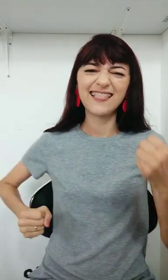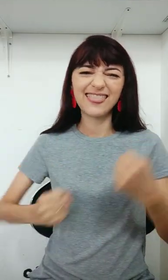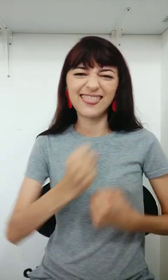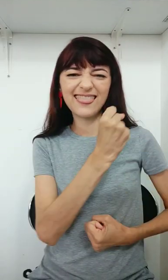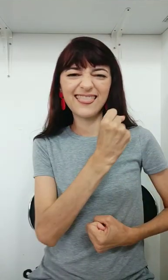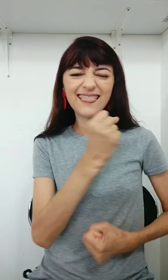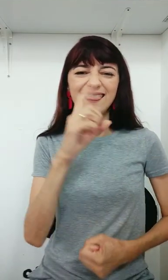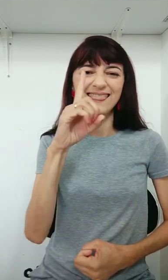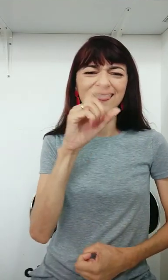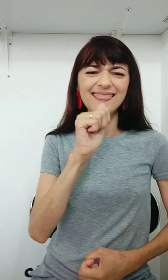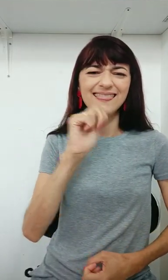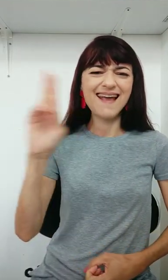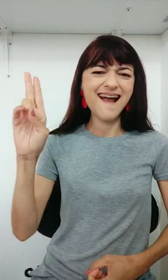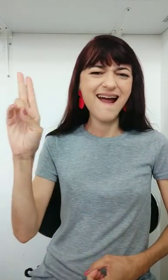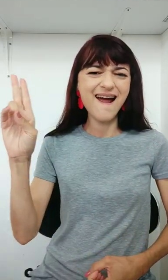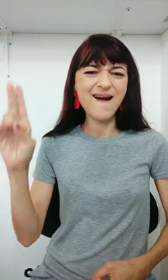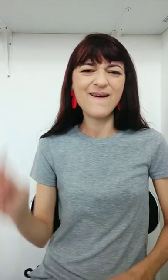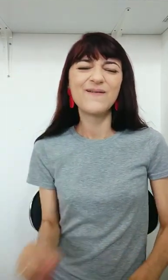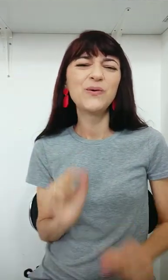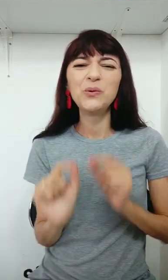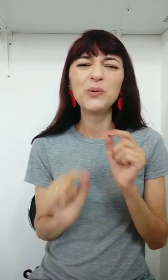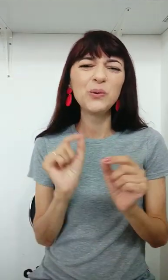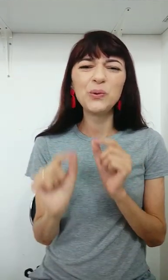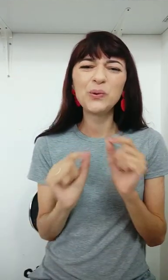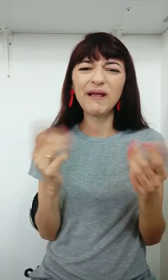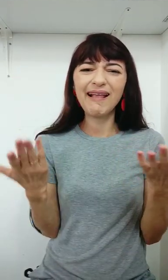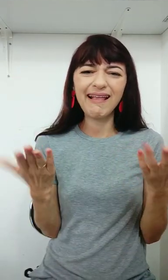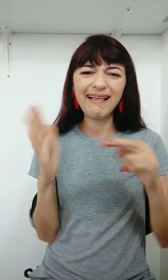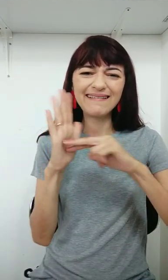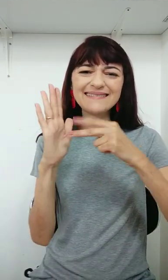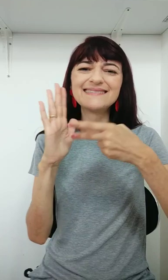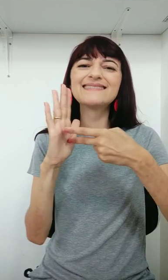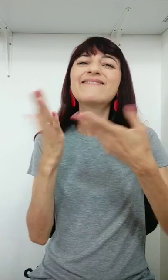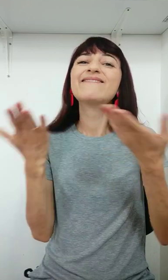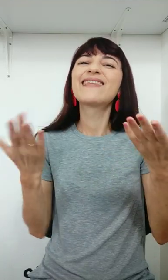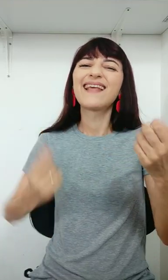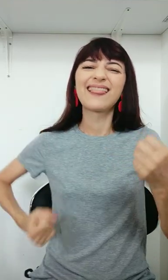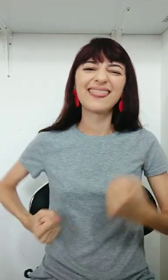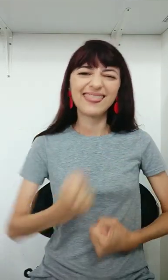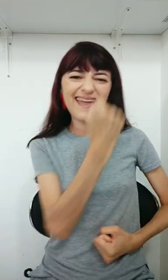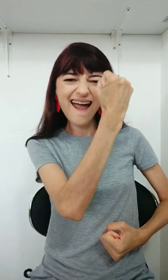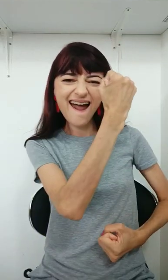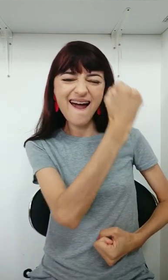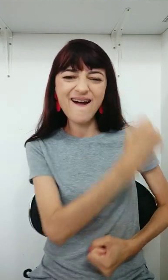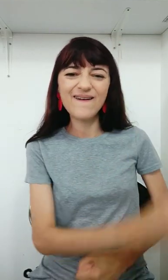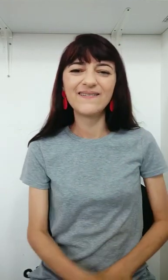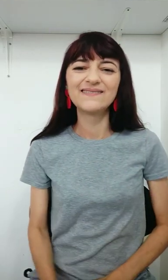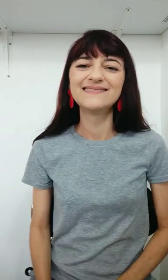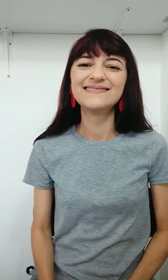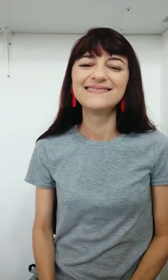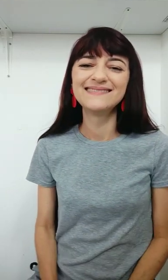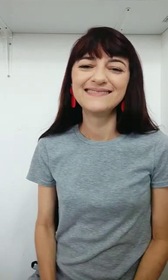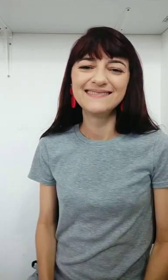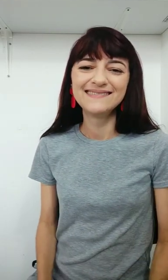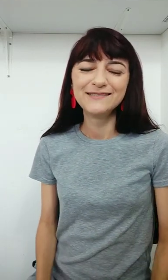Vocês conhecem esse sinal? É o sinal de DAO. Qual que é o significado de DAO? Será que vocês